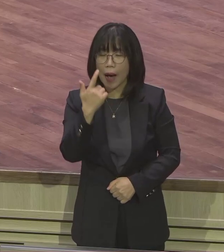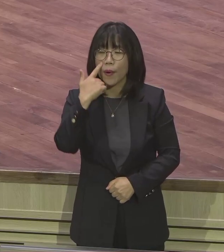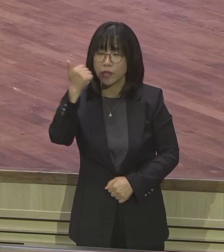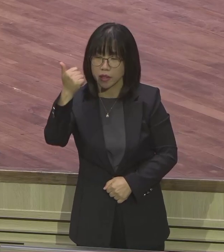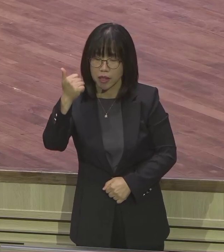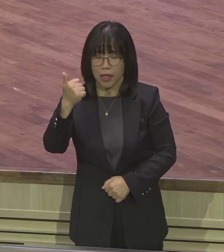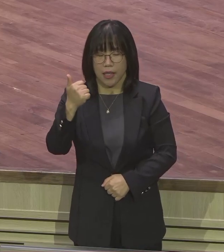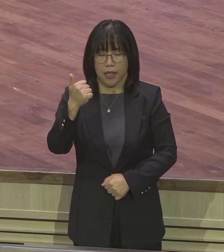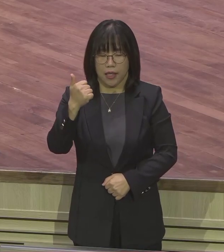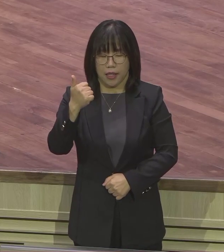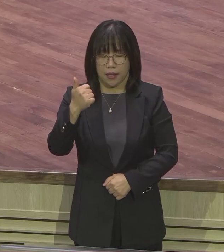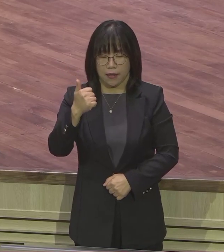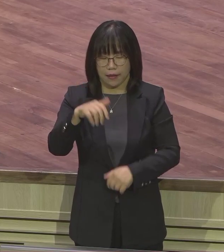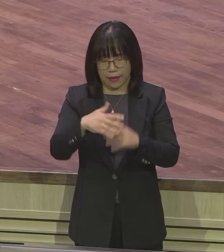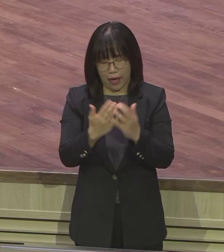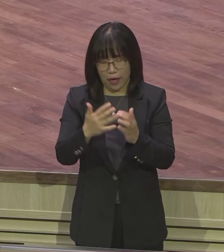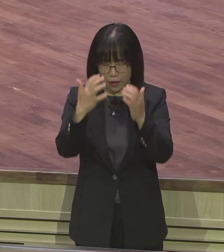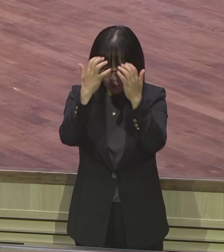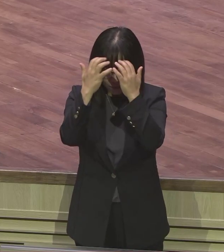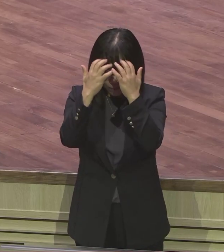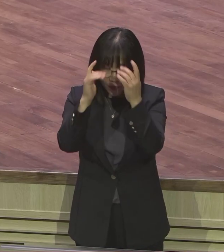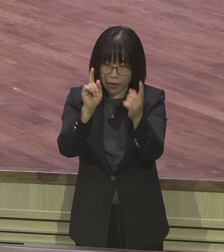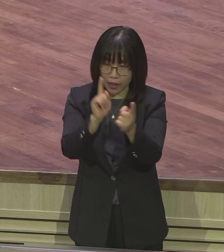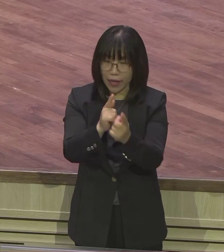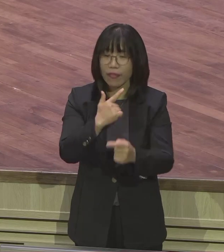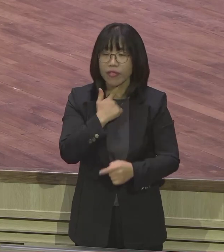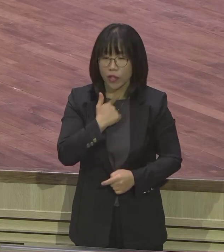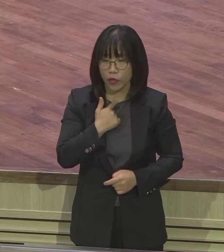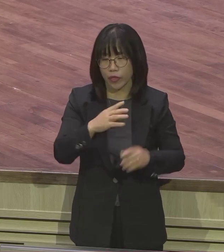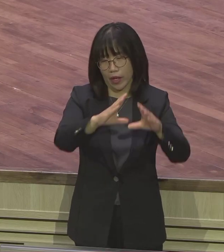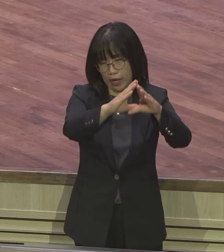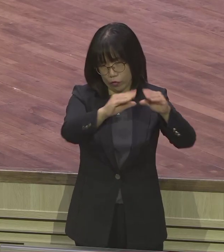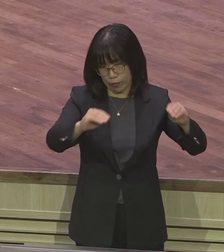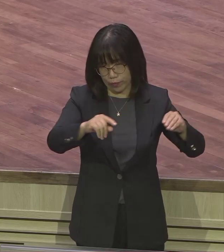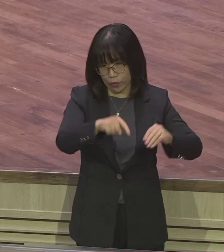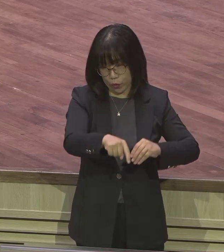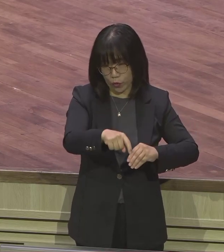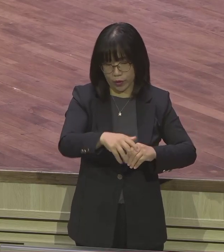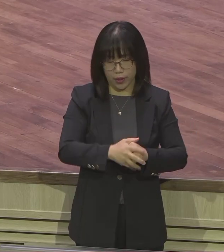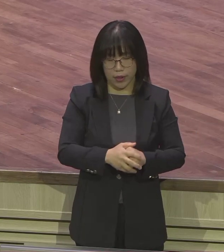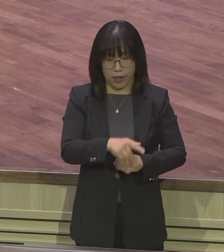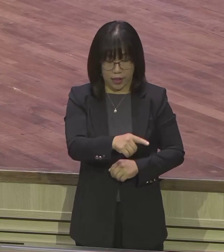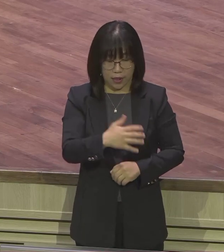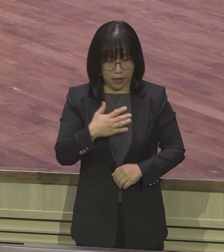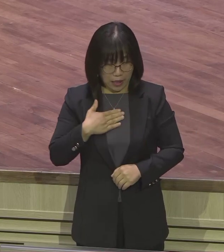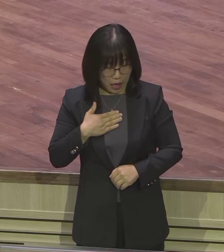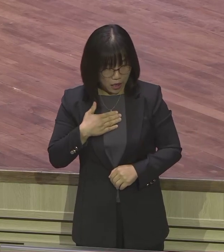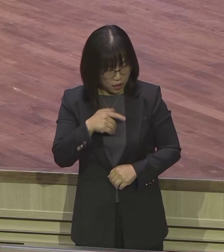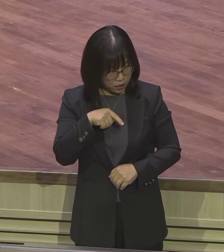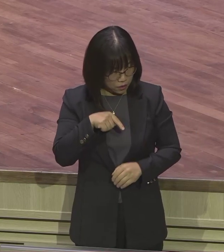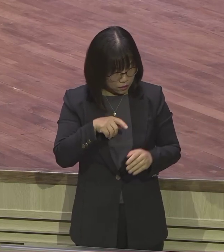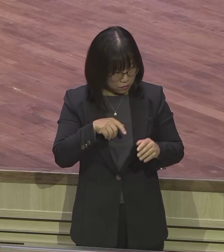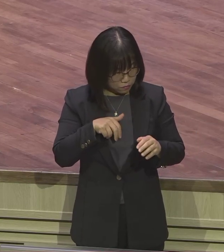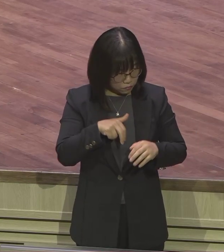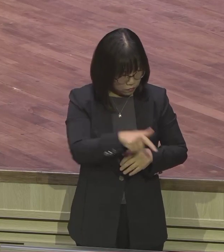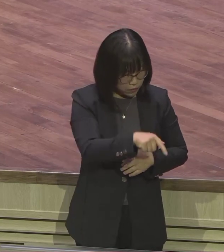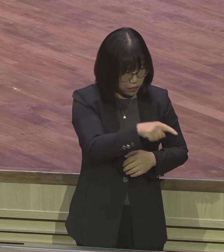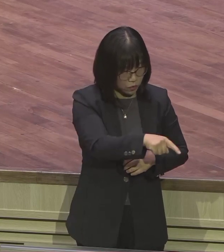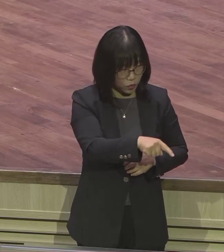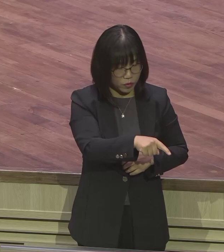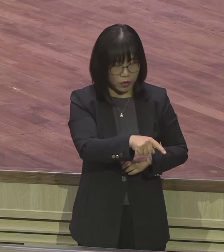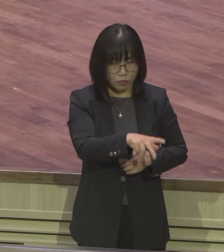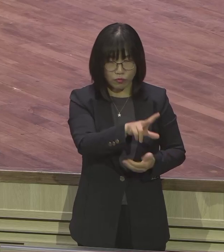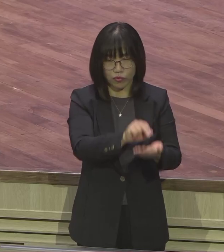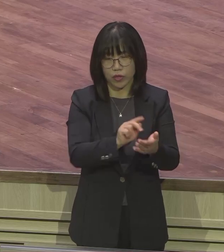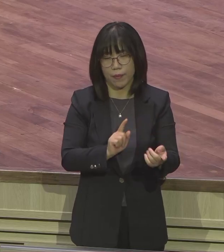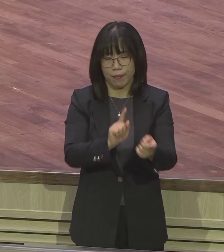하니까 하나님께서 막으셨단 말이에요. 너 내려가지 마. 못 내려가겠다면 너 또 당한다. 그거를 이 야곱이